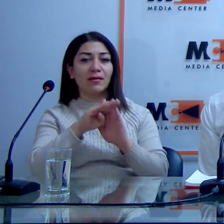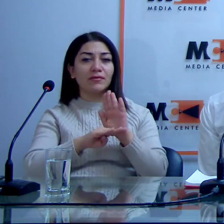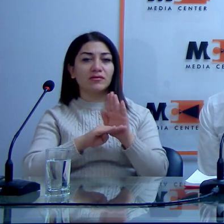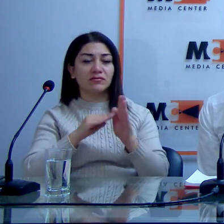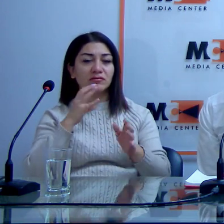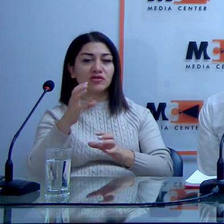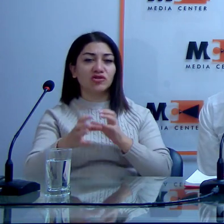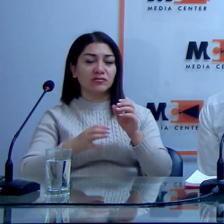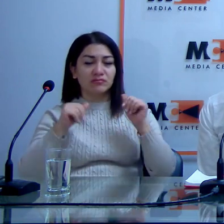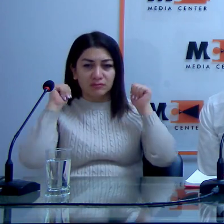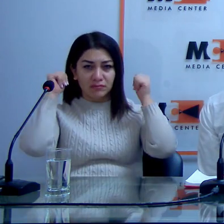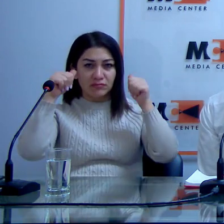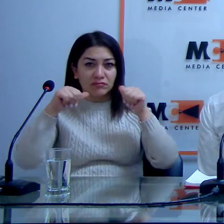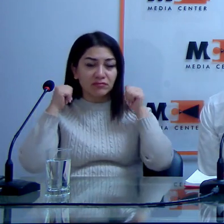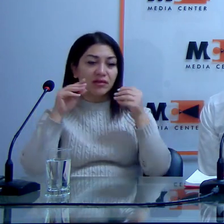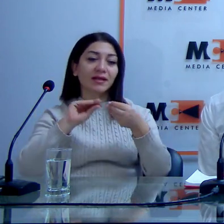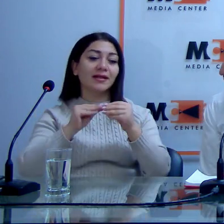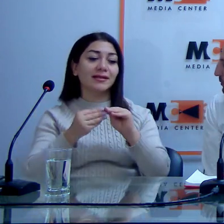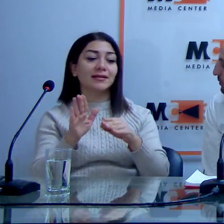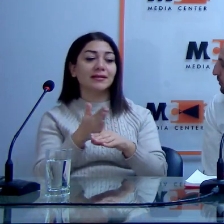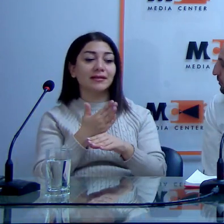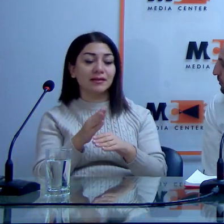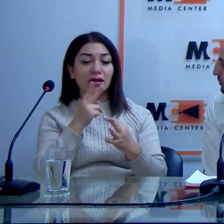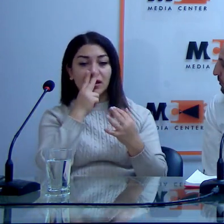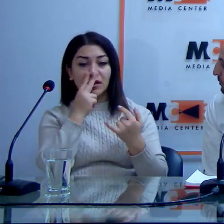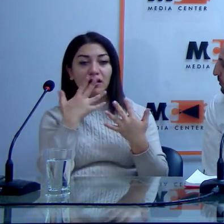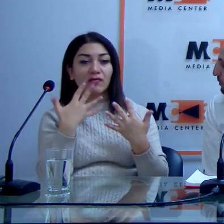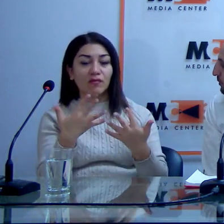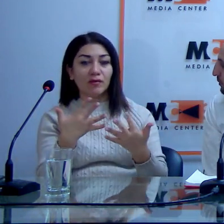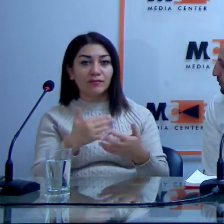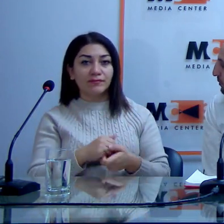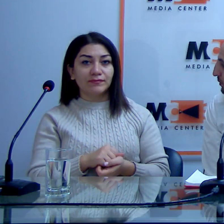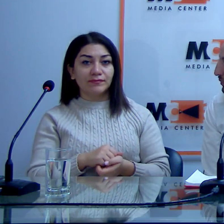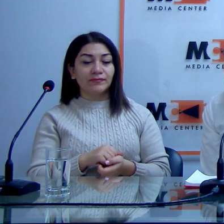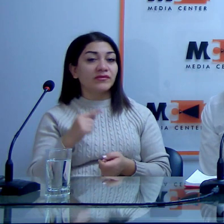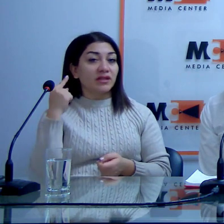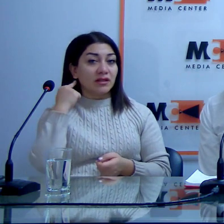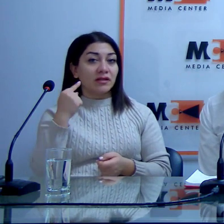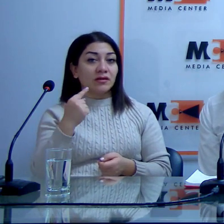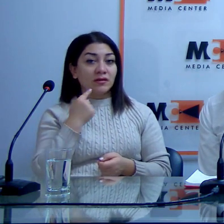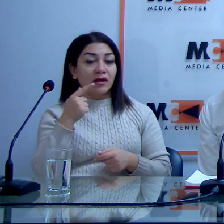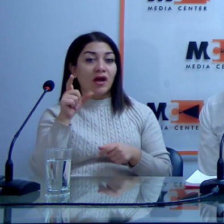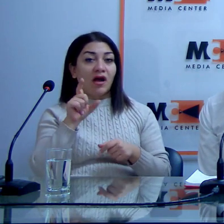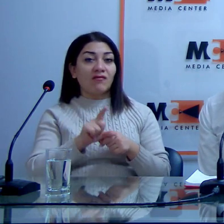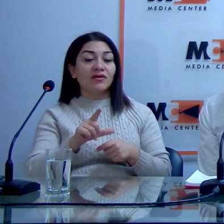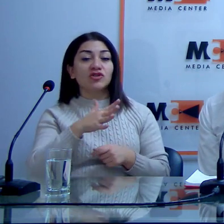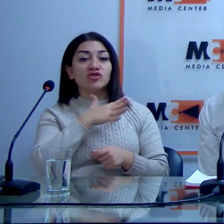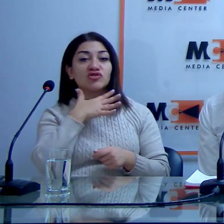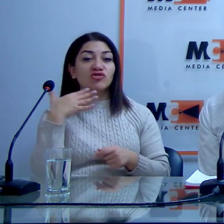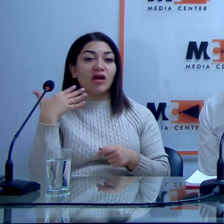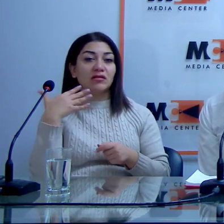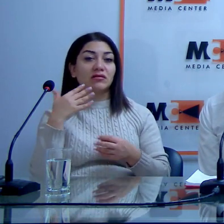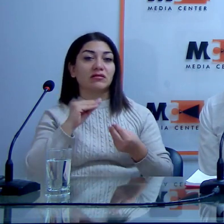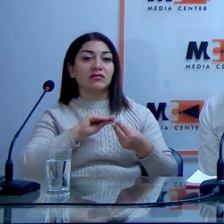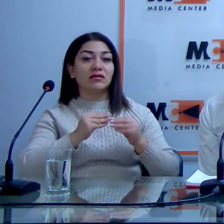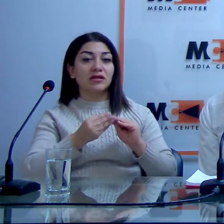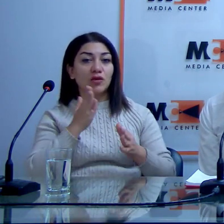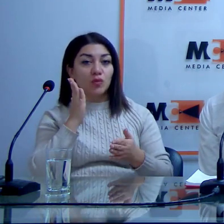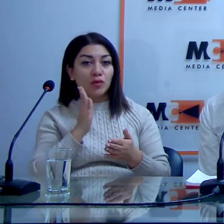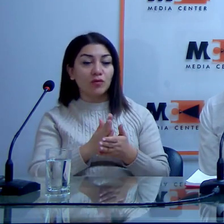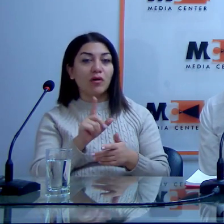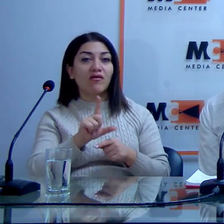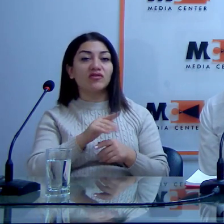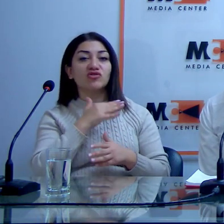եթե խնդիրների տիպաբանման մասին խոսենք, հստակ երևում է, որ խուլ անձինք շատ ավելի խոցելի են, շատ ավելի